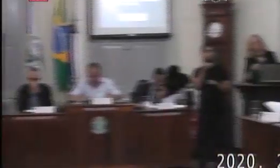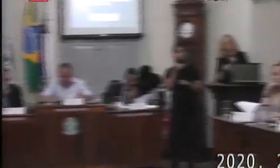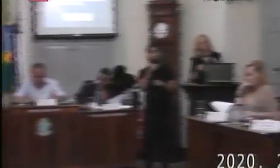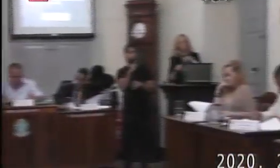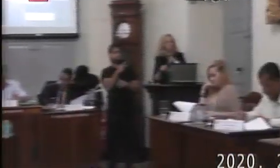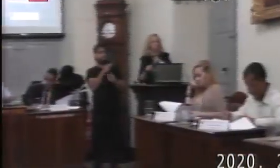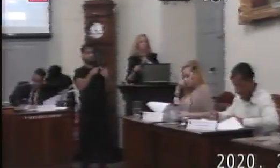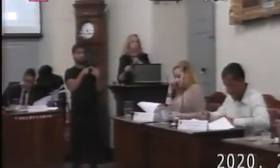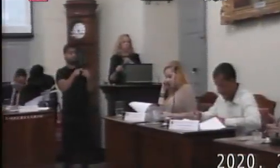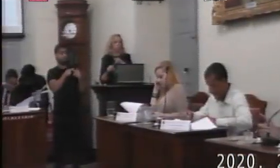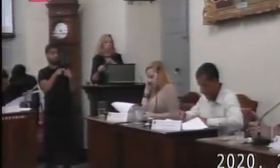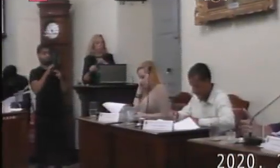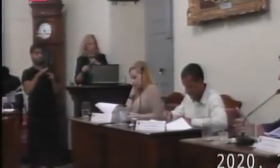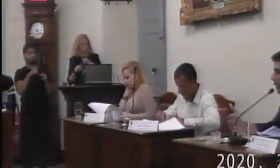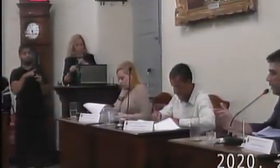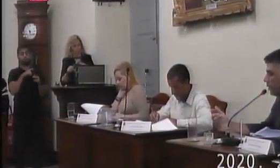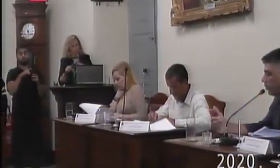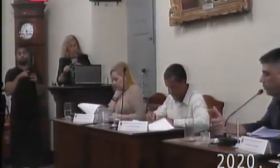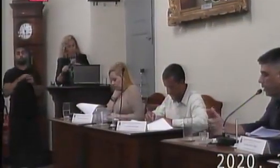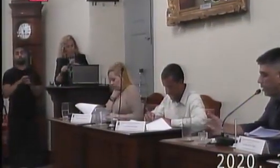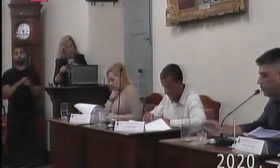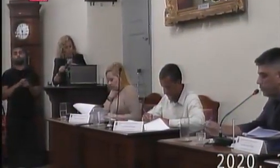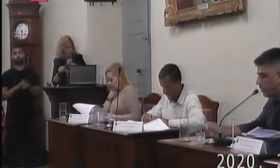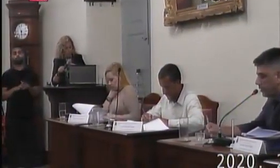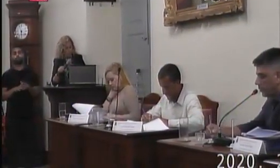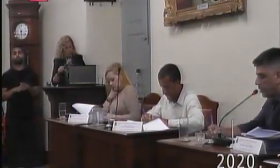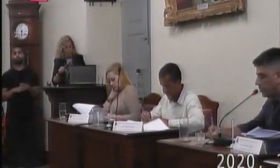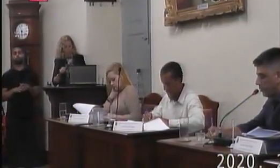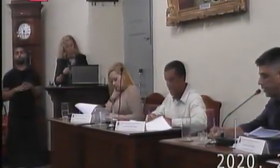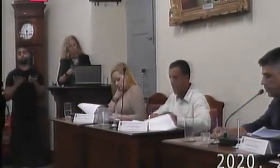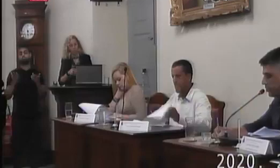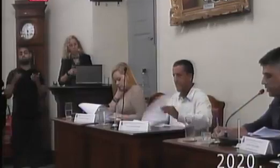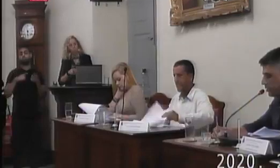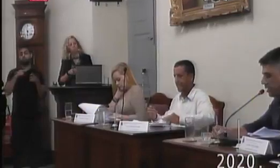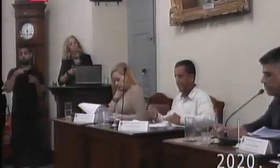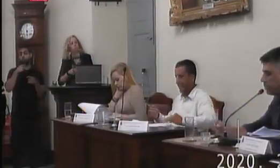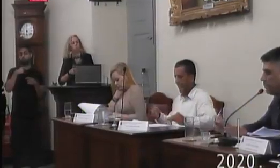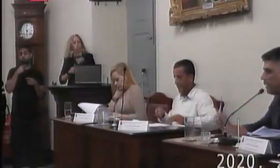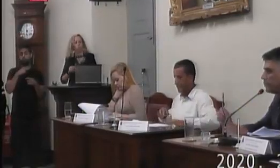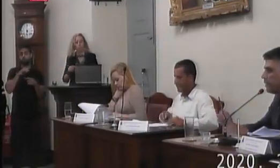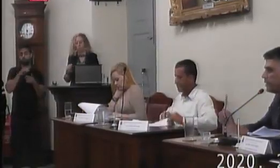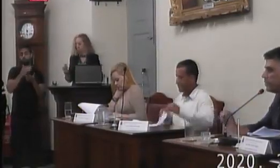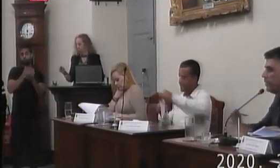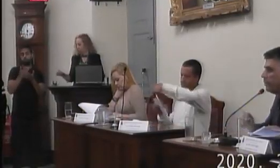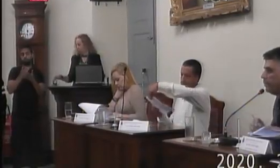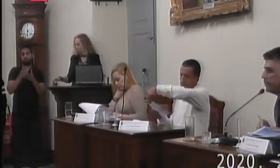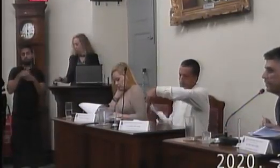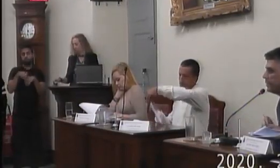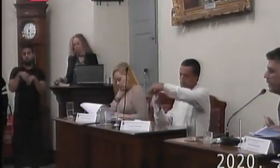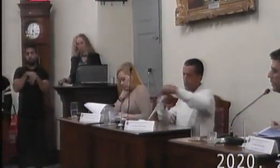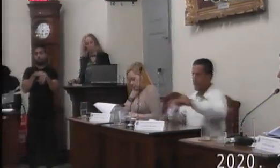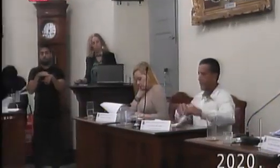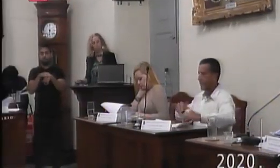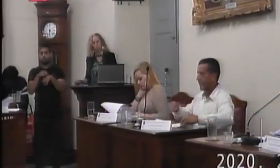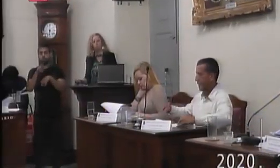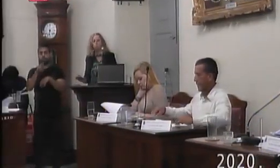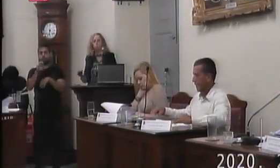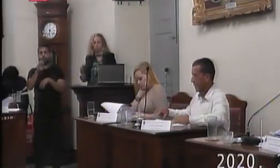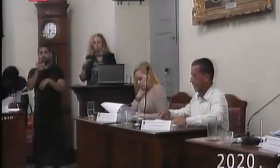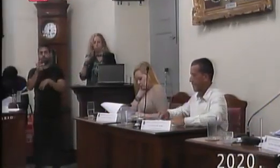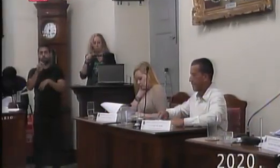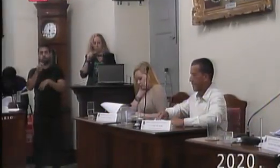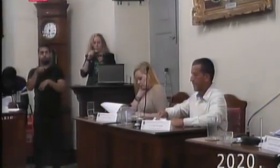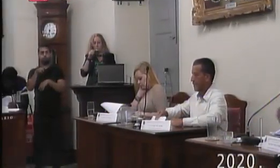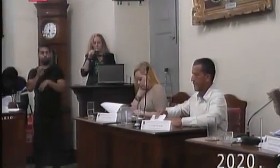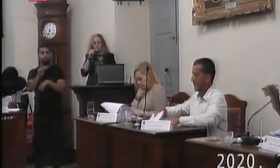mas eu já queria deixar aqui uma interrogação para que a gente já iniciasse os debates com relação à reforma previdenciária que está